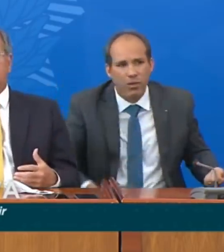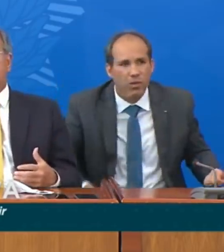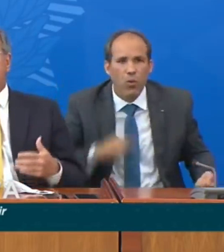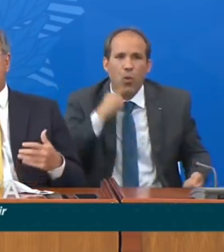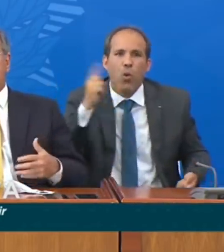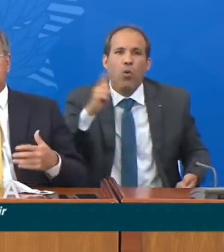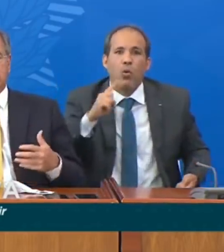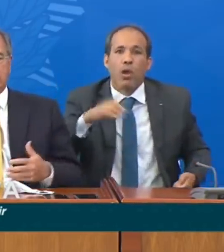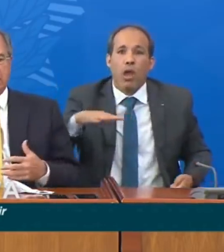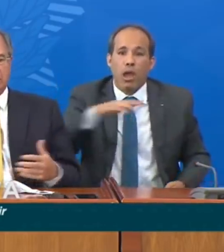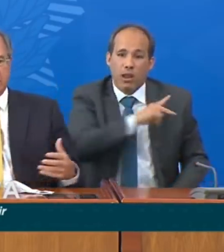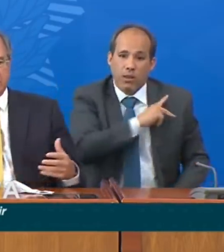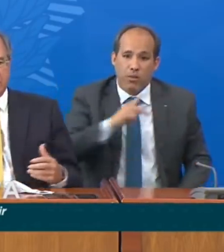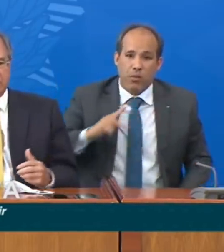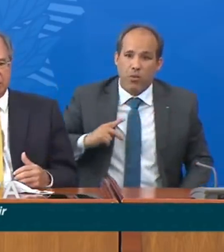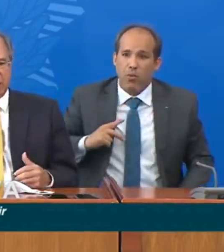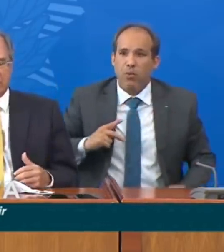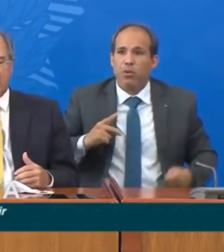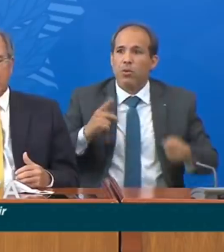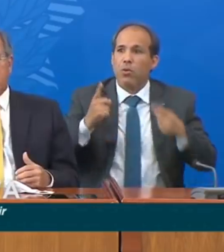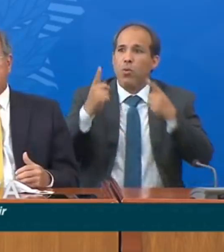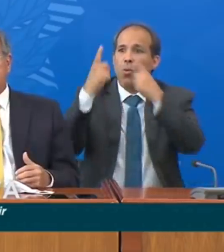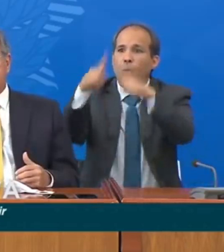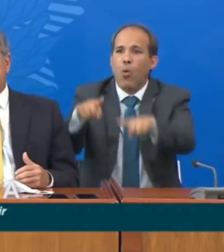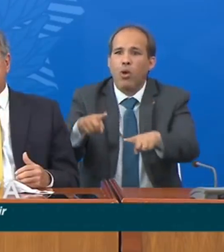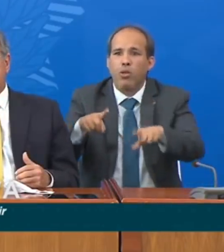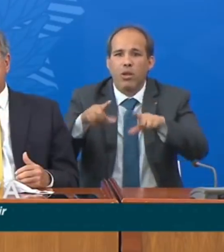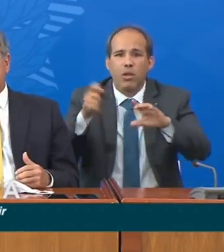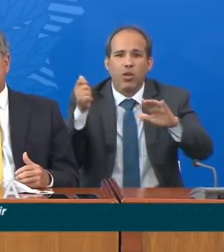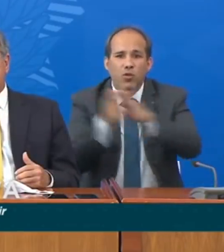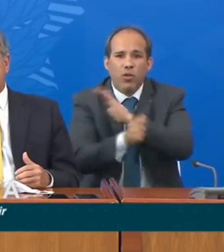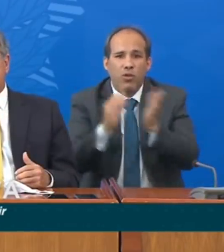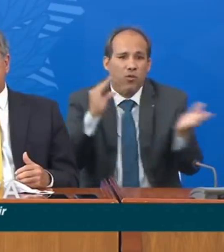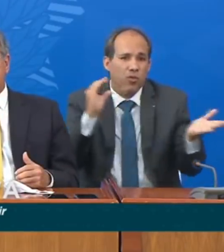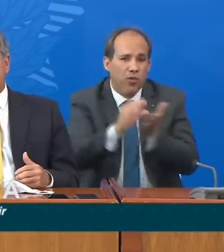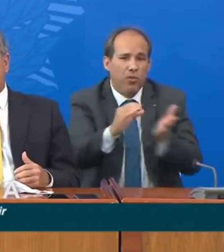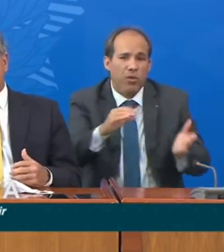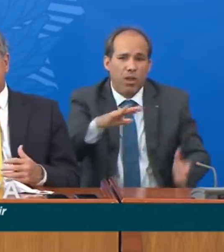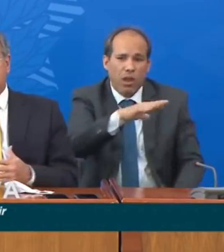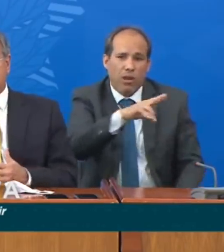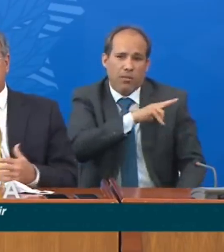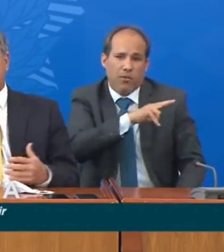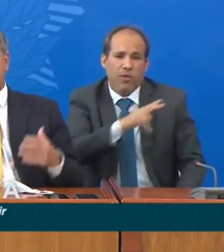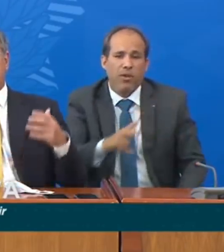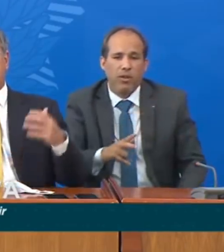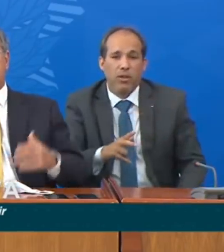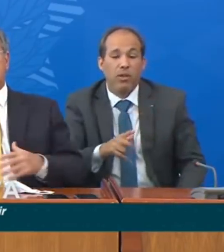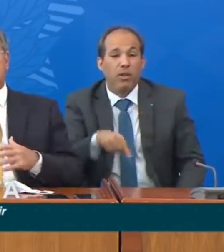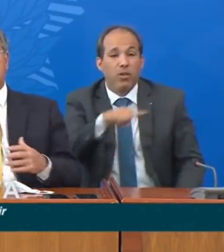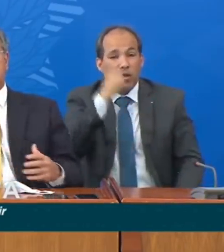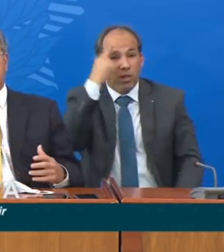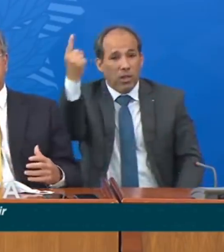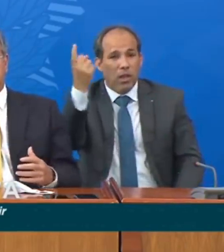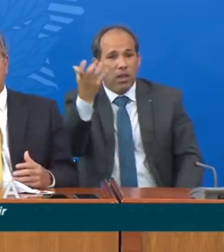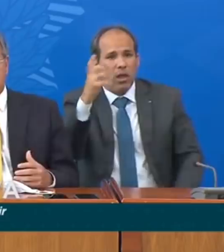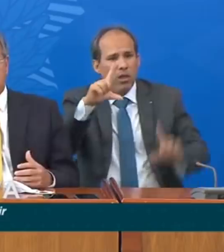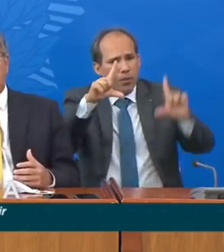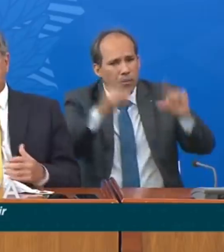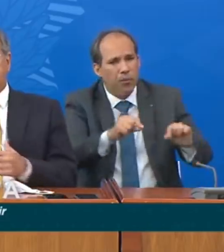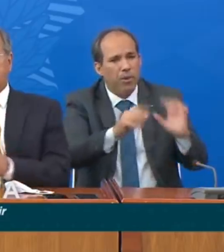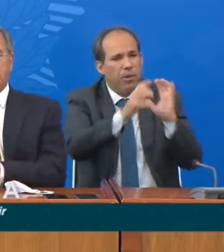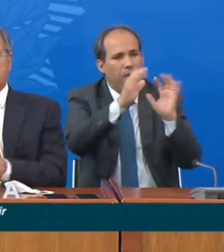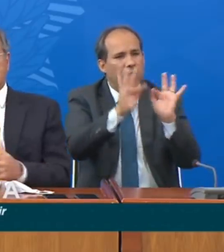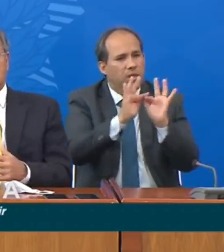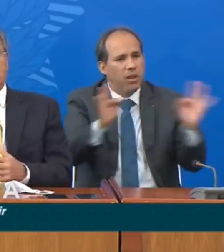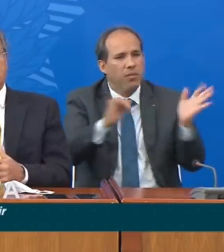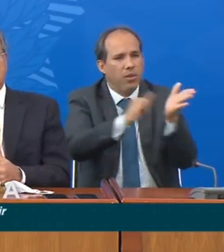setor público contra a atividade de empreendimento privado. E, então, a nossa ideia de ir reduzindo e simplificando impostos